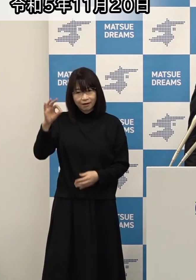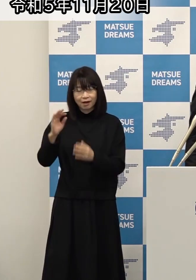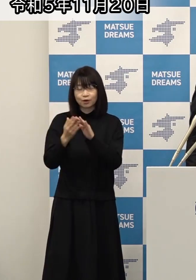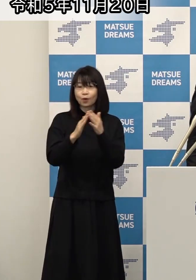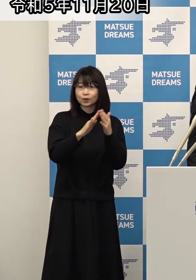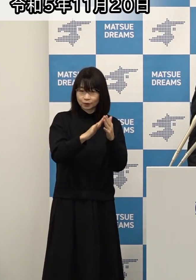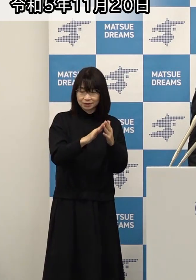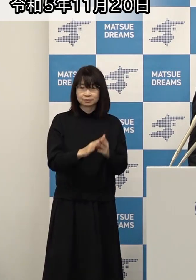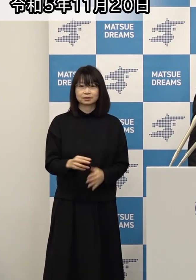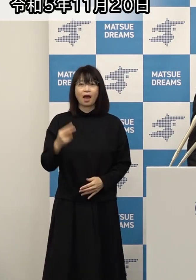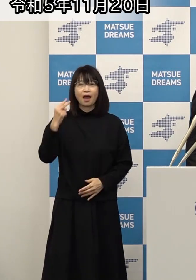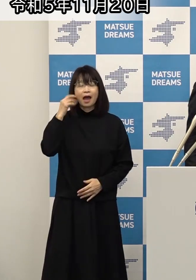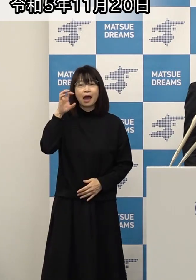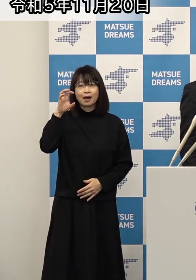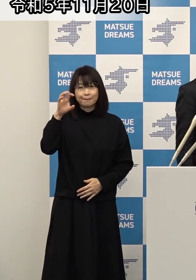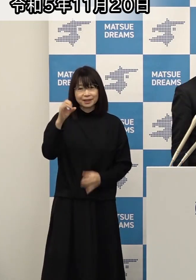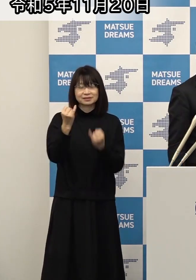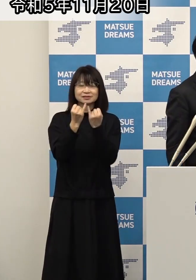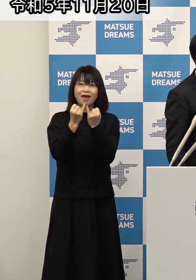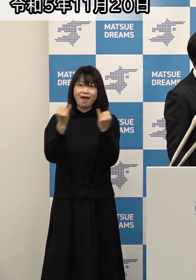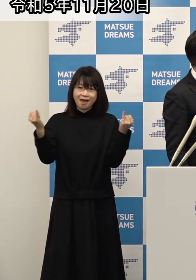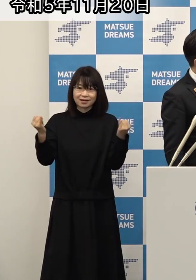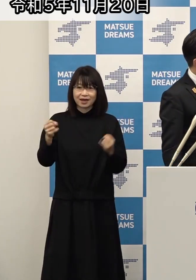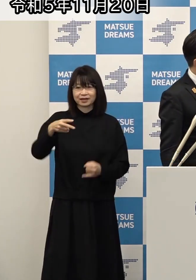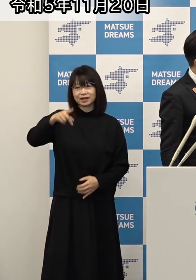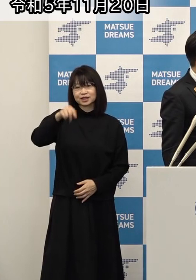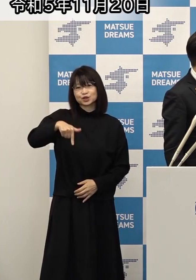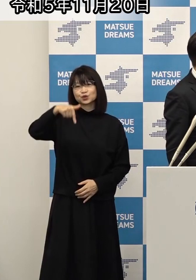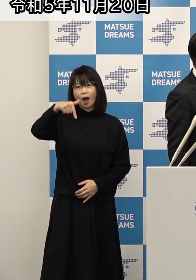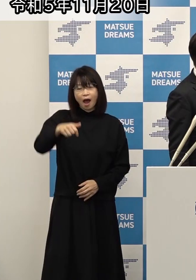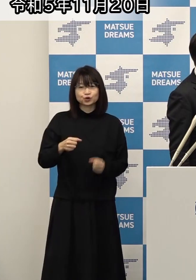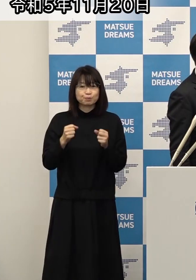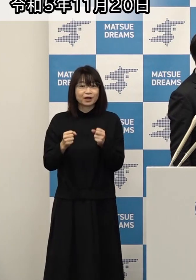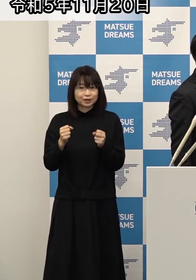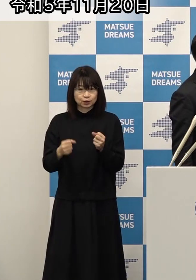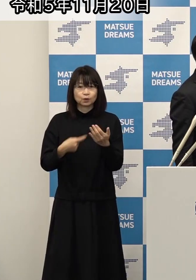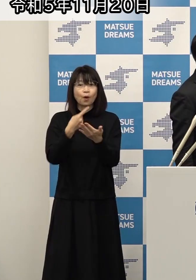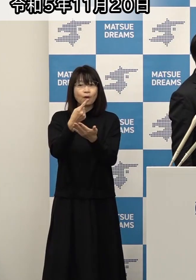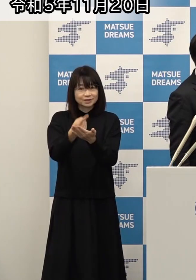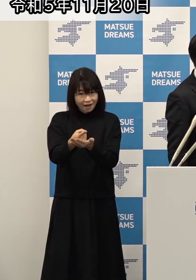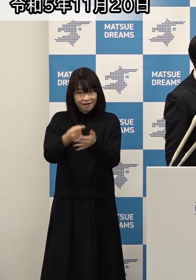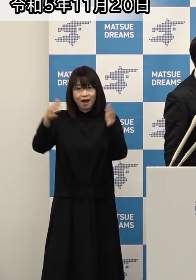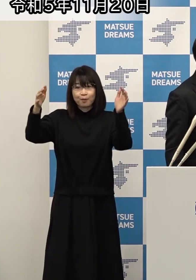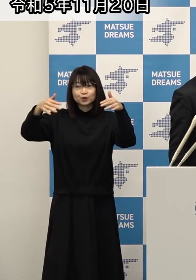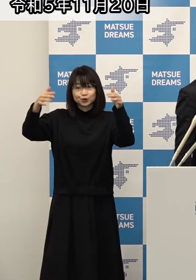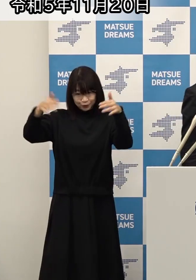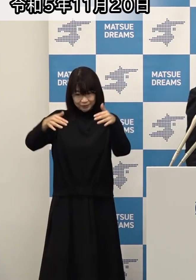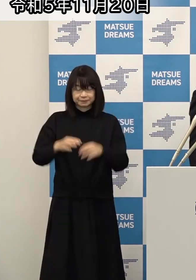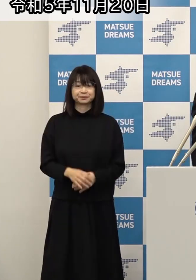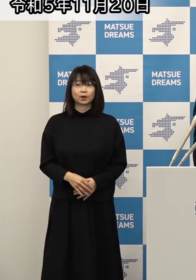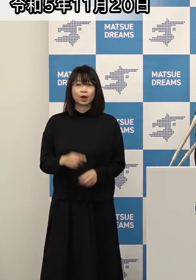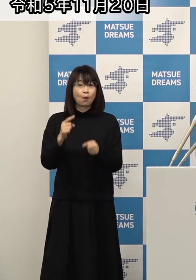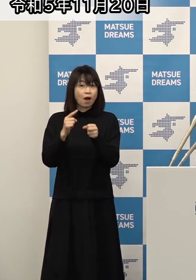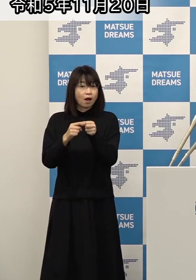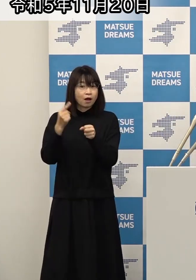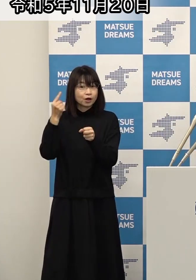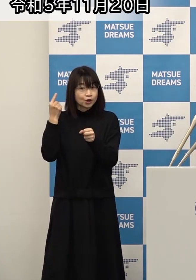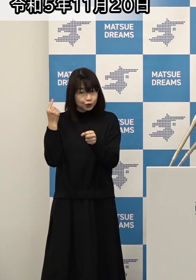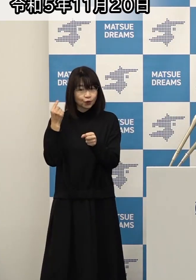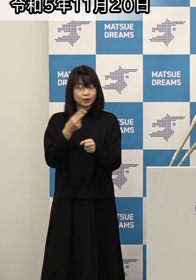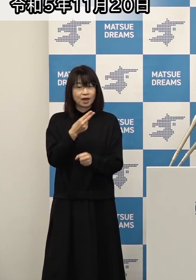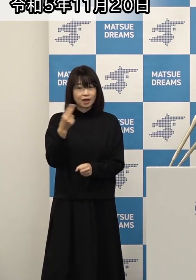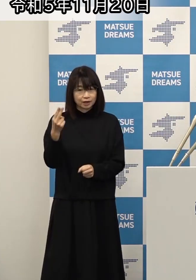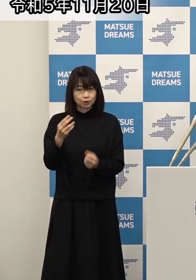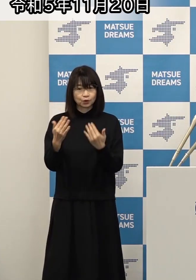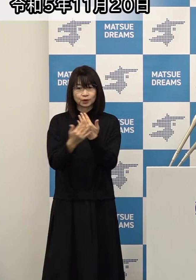ーフマラソンの参加者募集のお知らせです。これが昨年度の大会の模様、今年の3月19日の